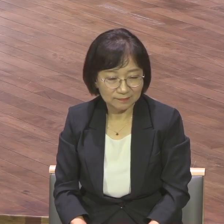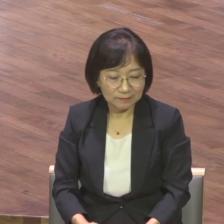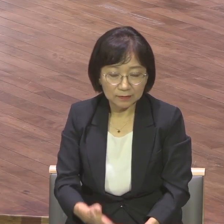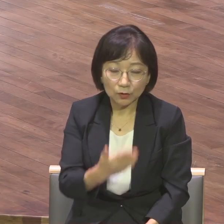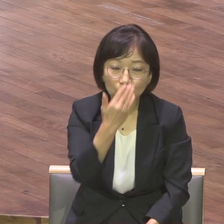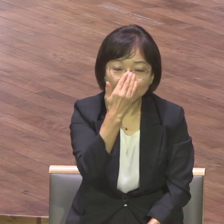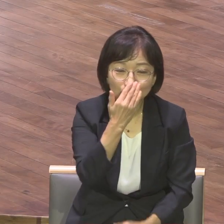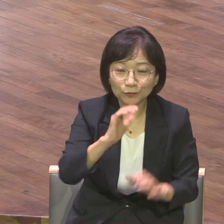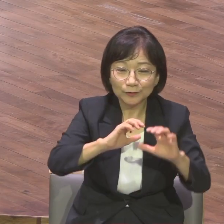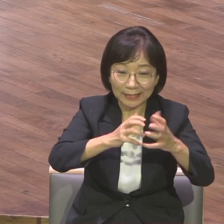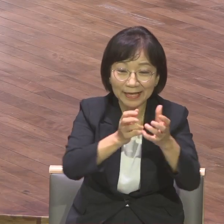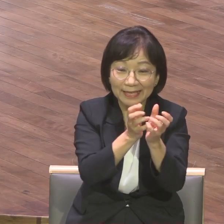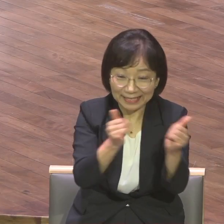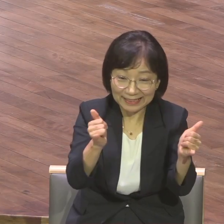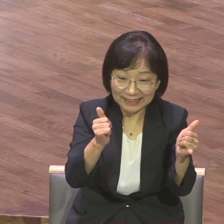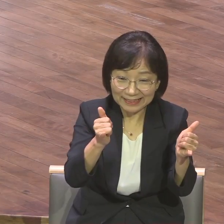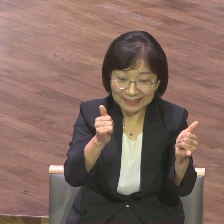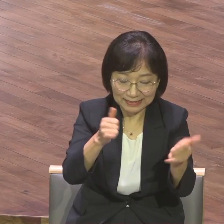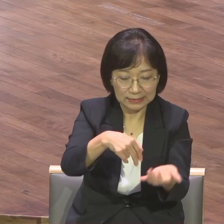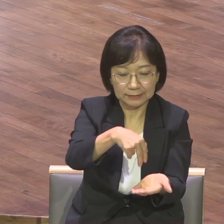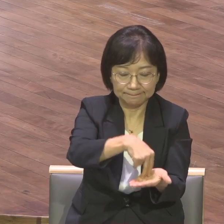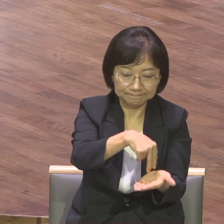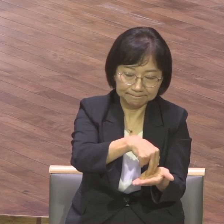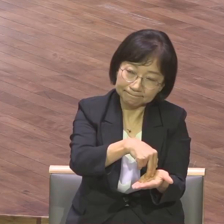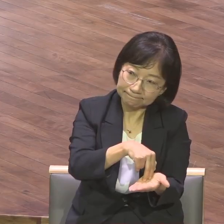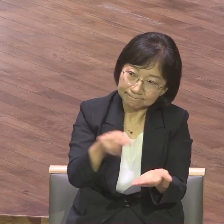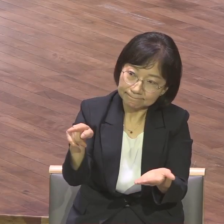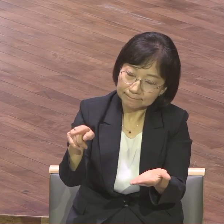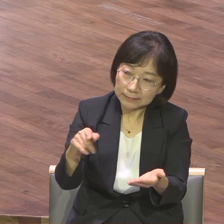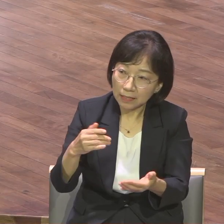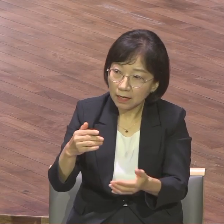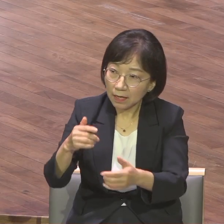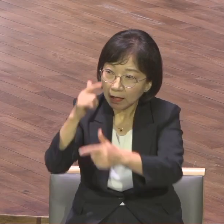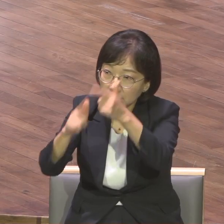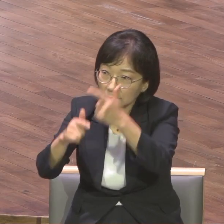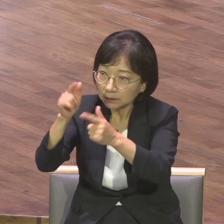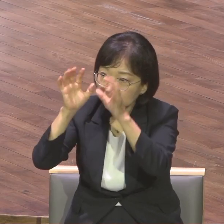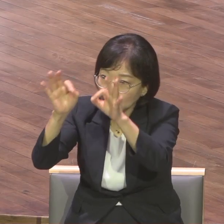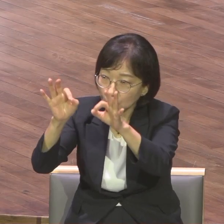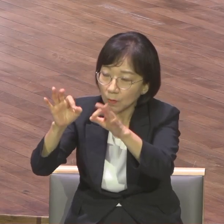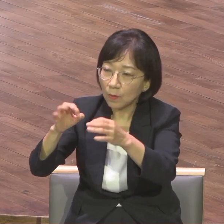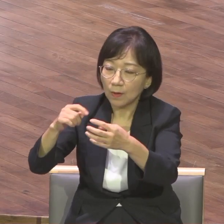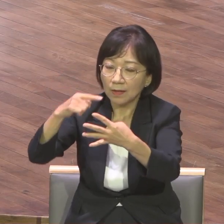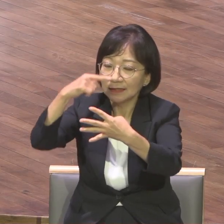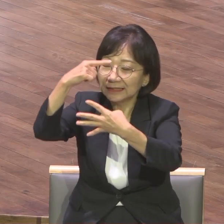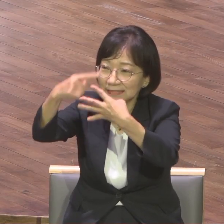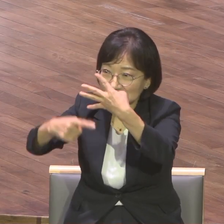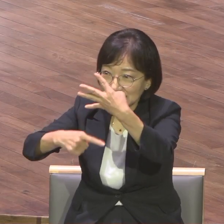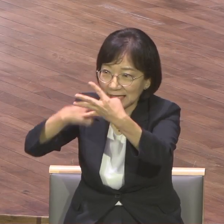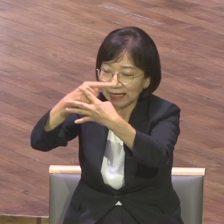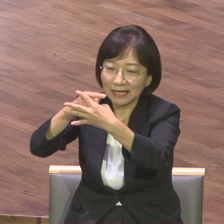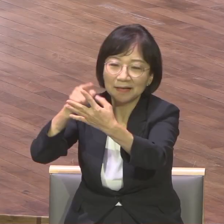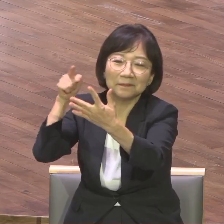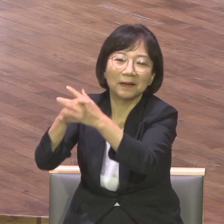유대인들에게 무화과 나무는요, 이스라엘의 사계절을 그렇게 정확히 알려주는 나무예요.